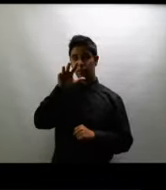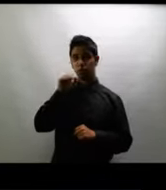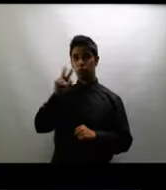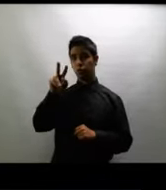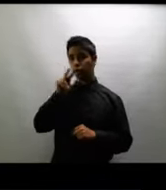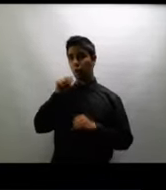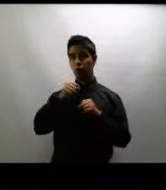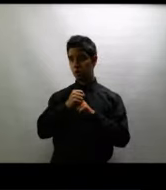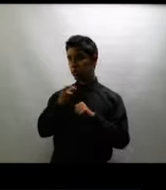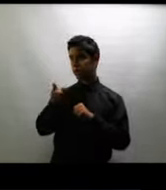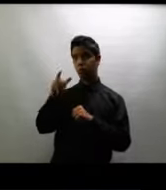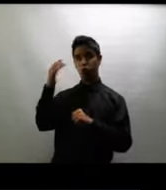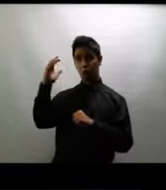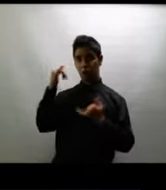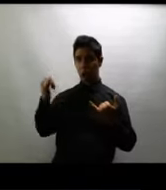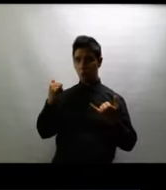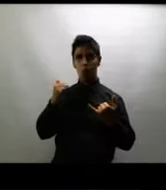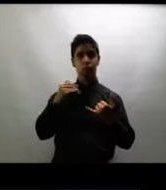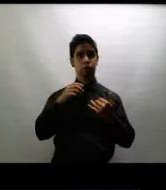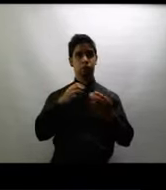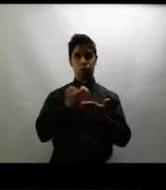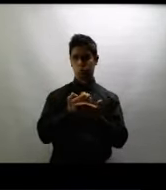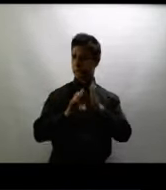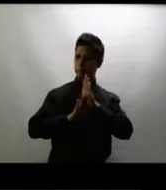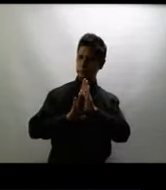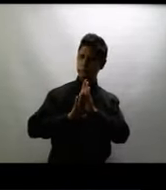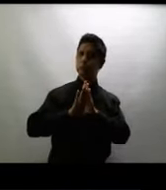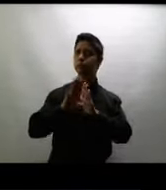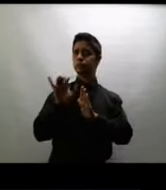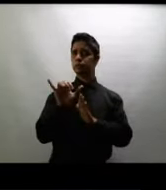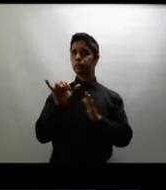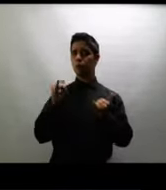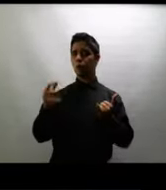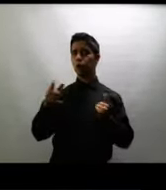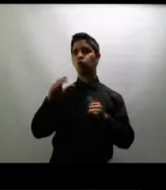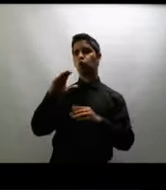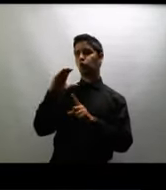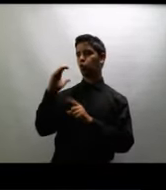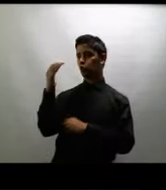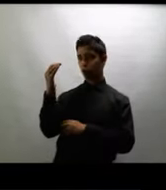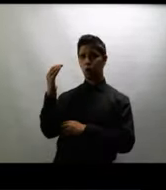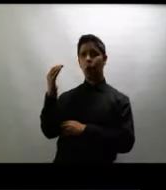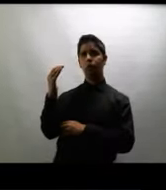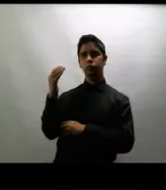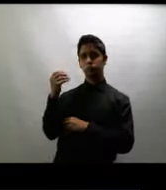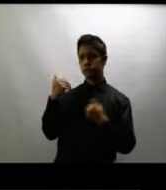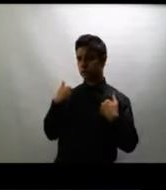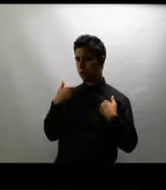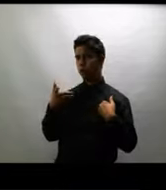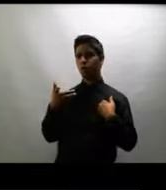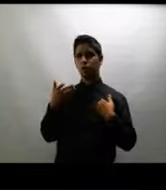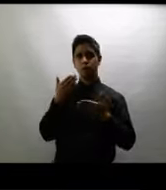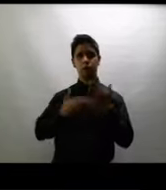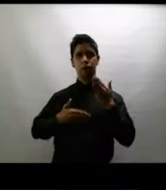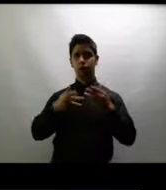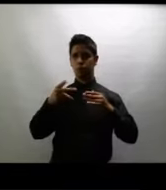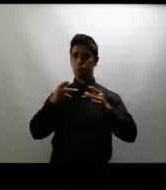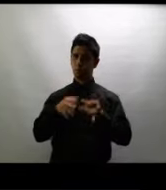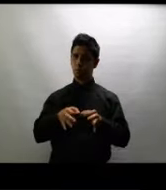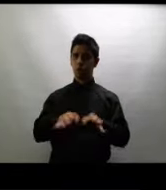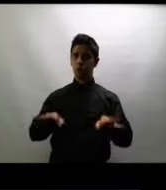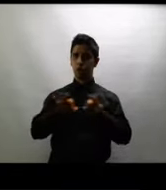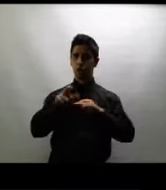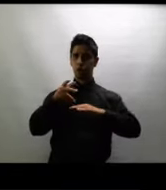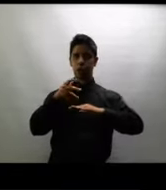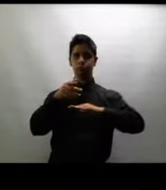que está creciendo económicamente, que culturalmente ha sido una pieza importante de Latinoamérica, uh-huh, que